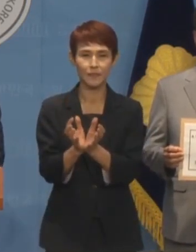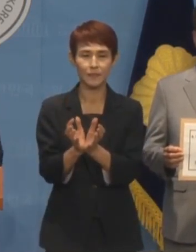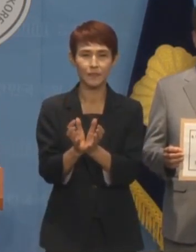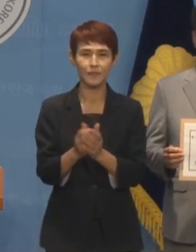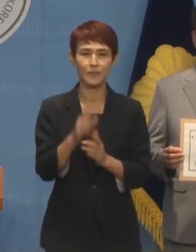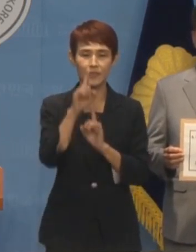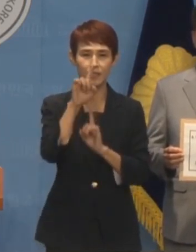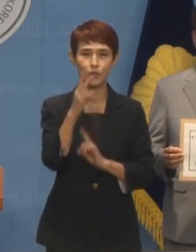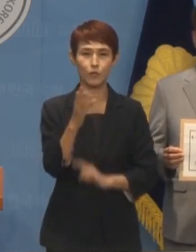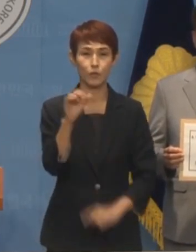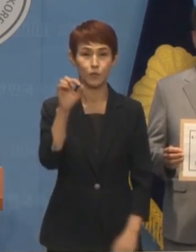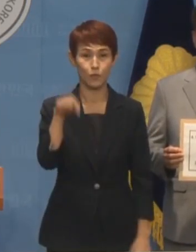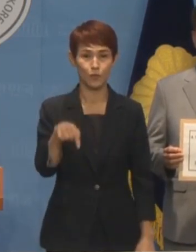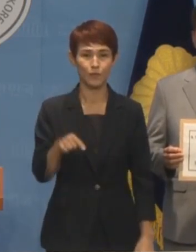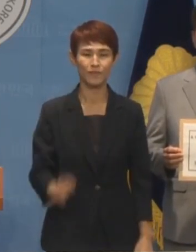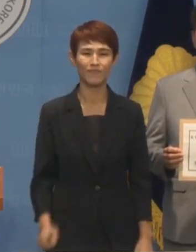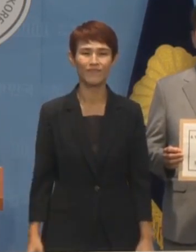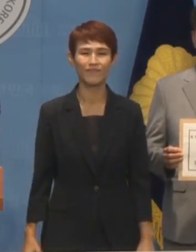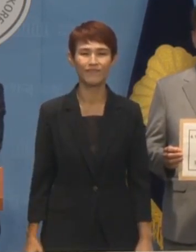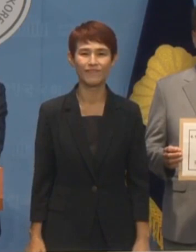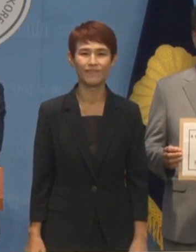이용호입니다.